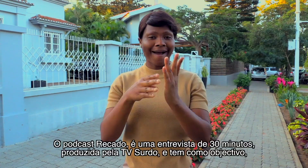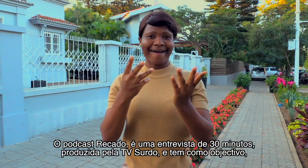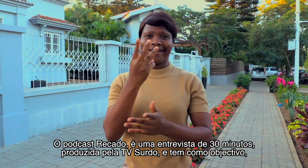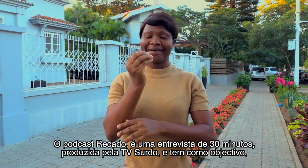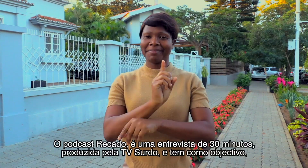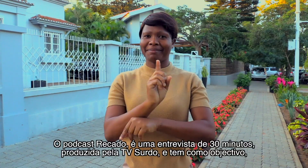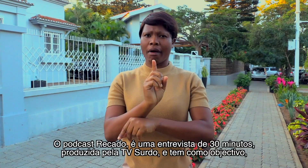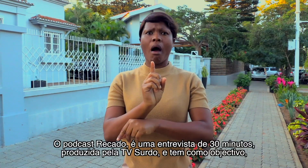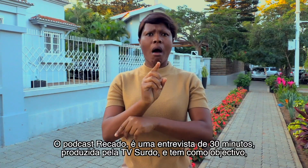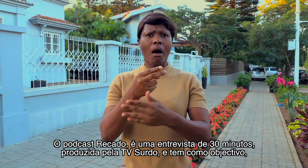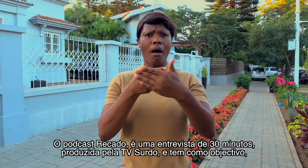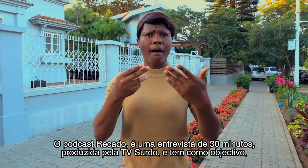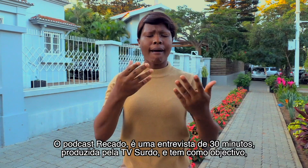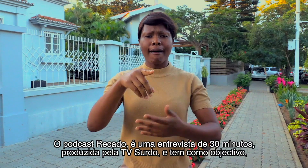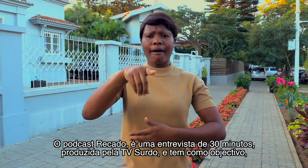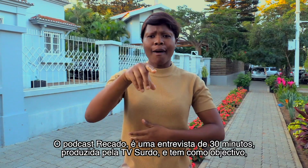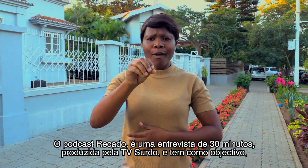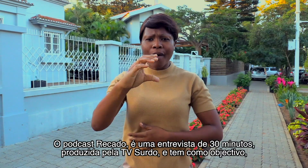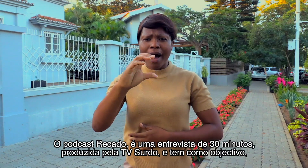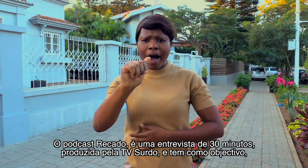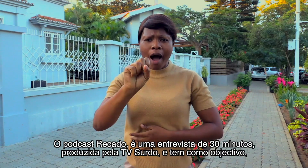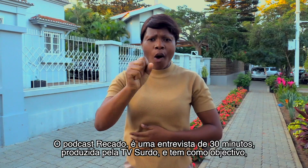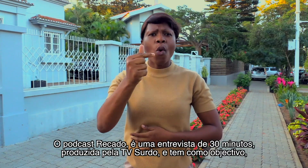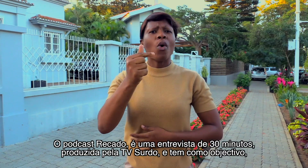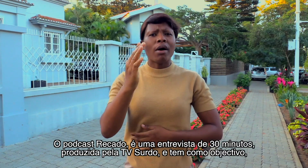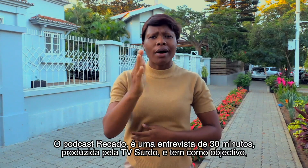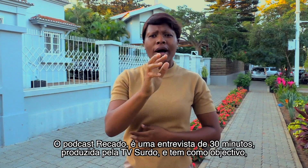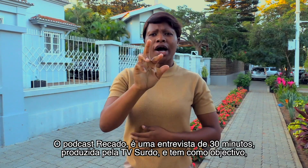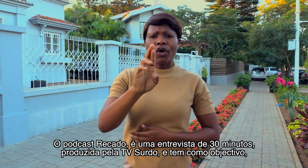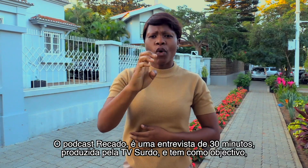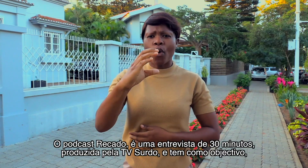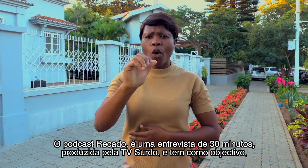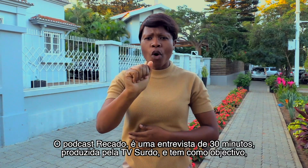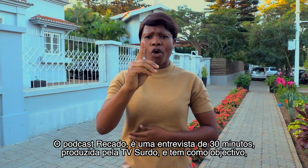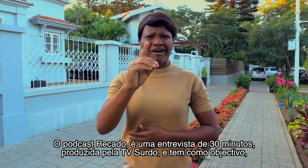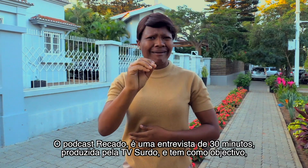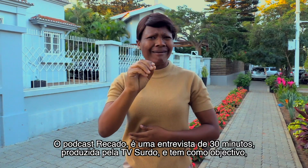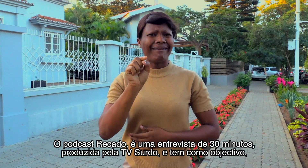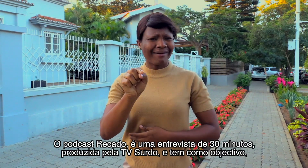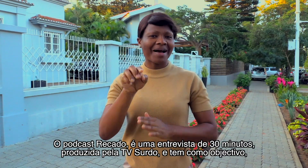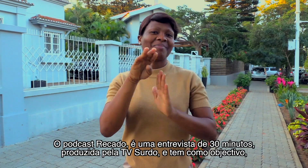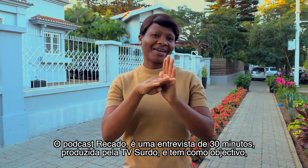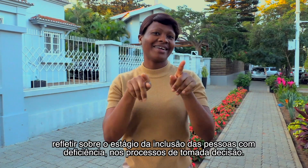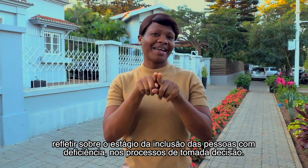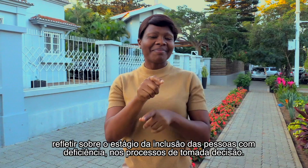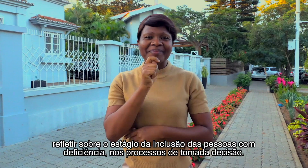O podcast Recado é uma entrevista de 30 minutos produzida pela TV Surdo e tem como objetivo refletir sobre